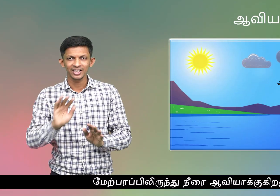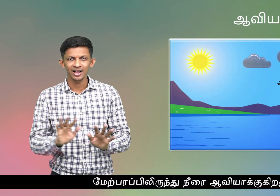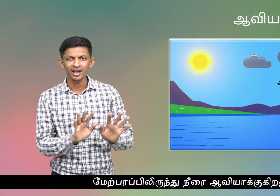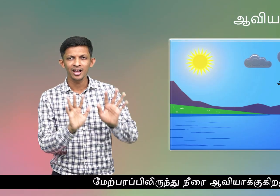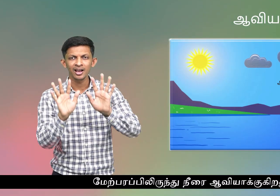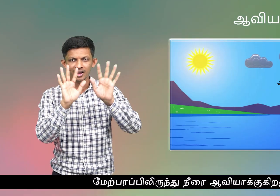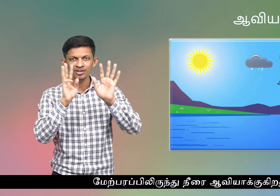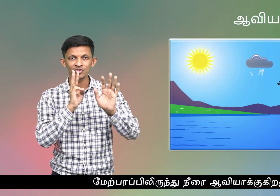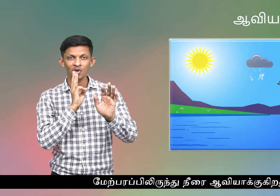நீரை ஆவியாக்குகிறது.